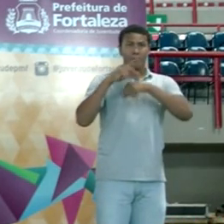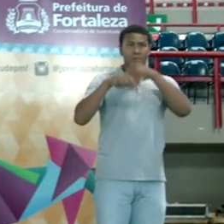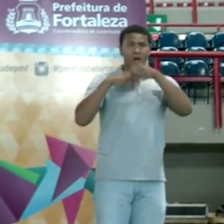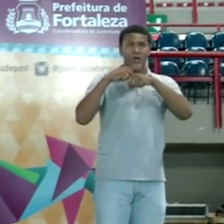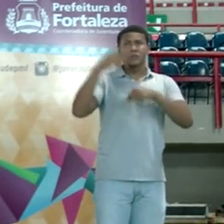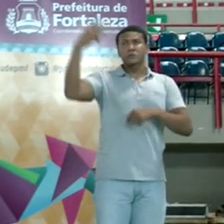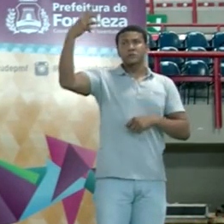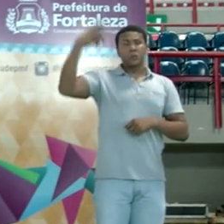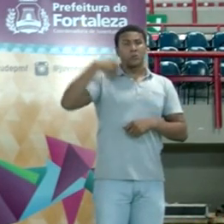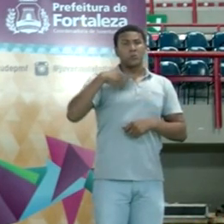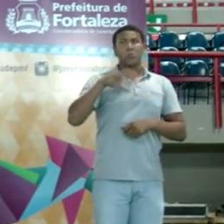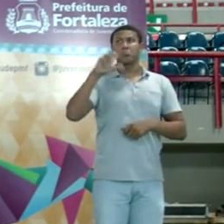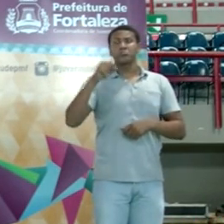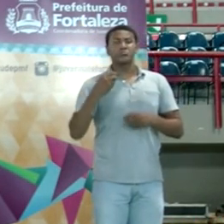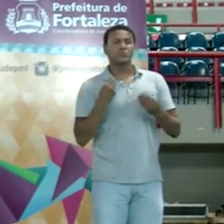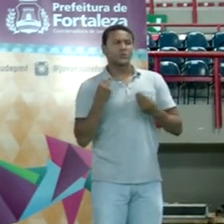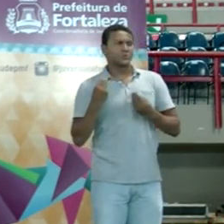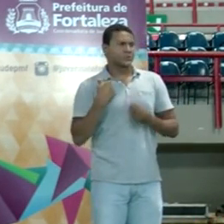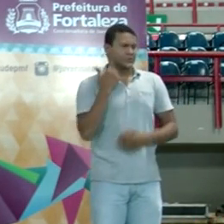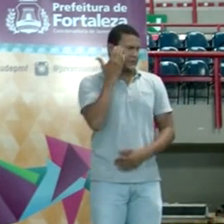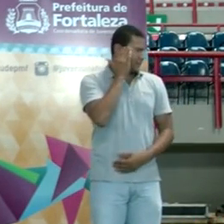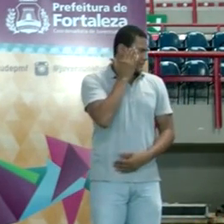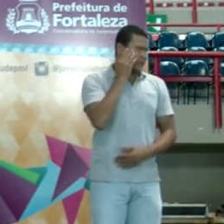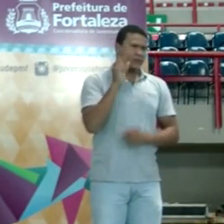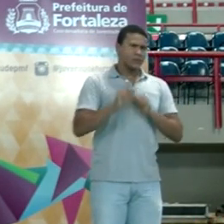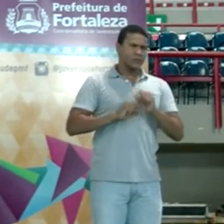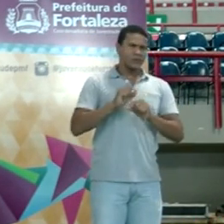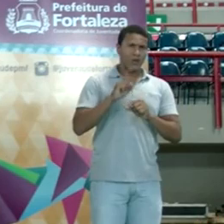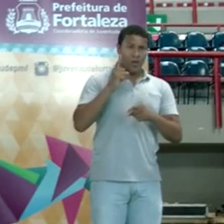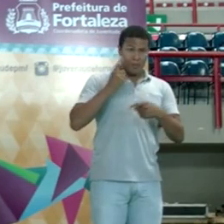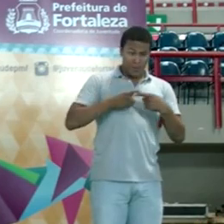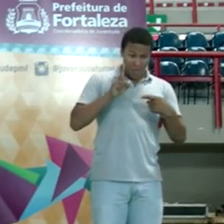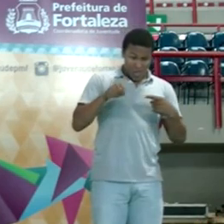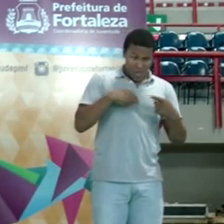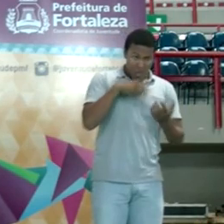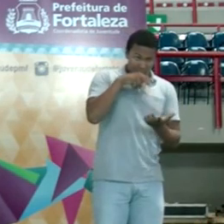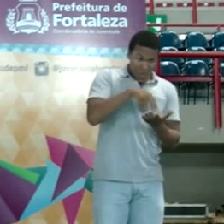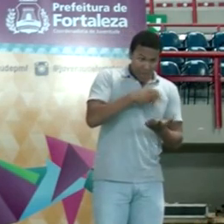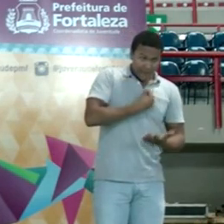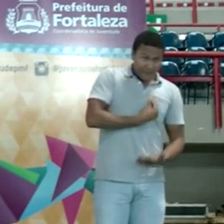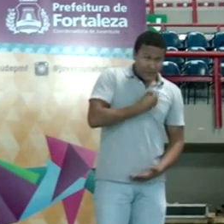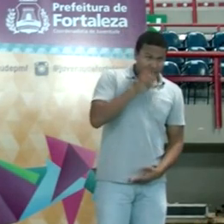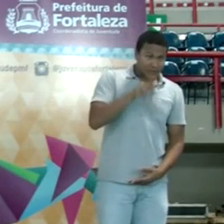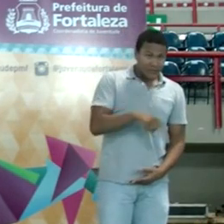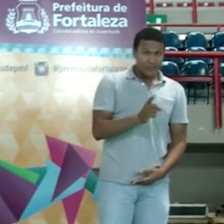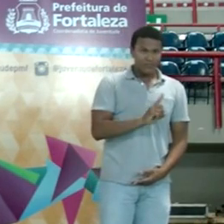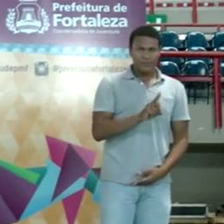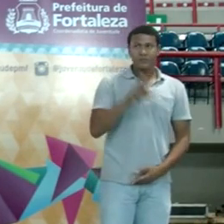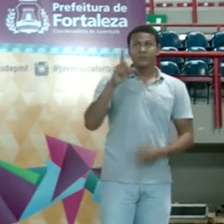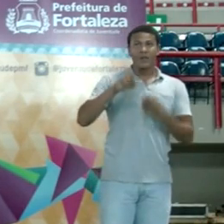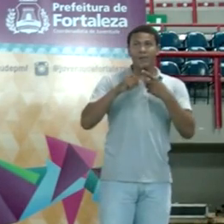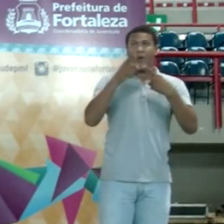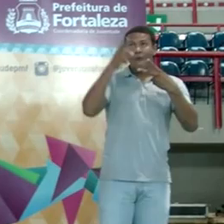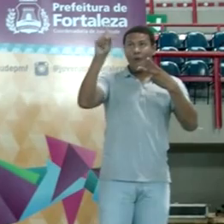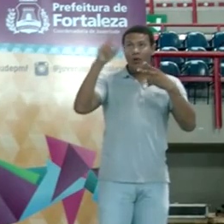país. Como assim? Não é o que ele está, não é o país